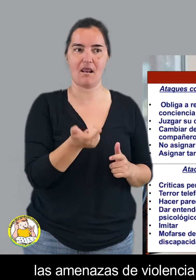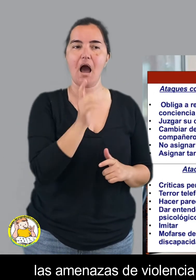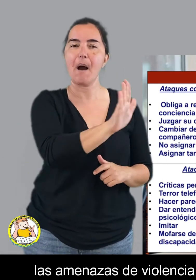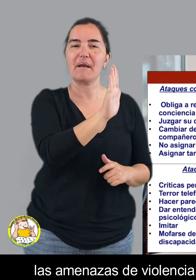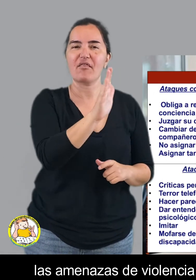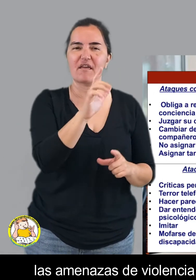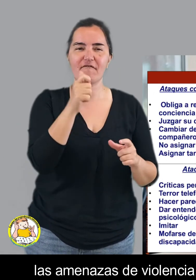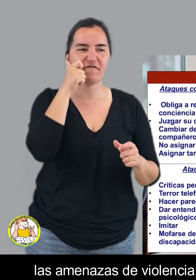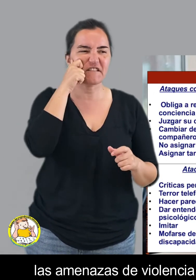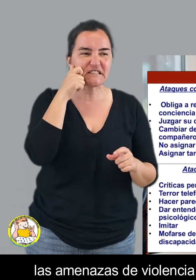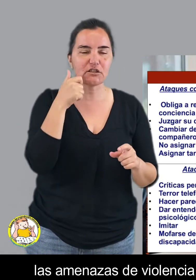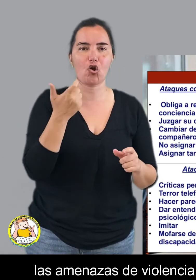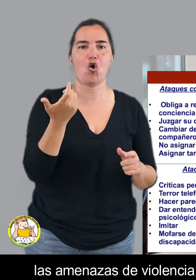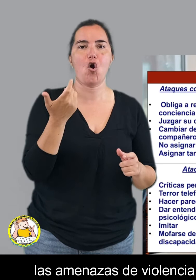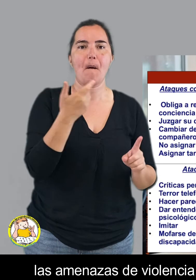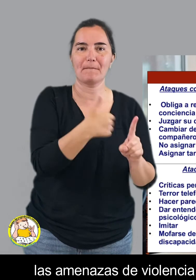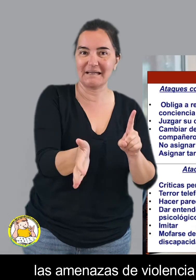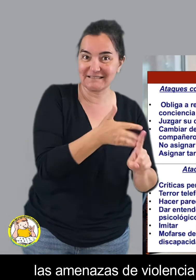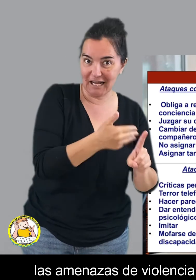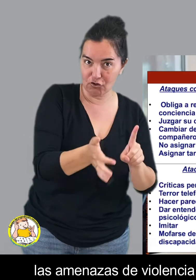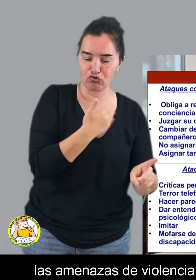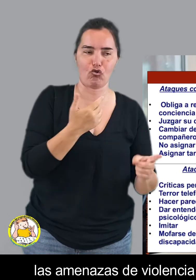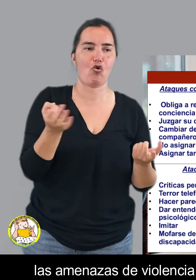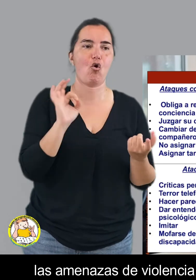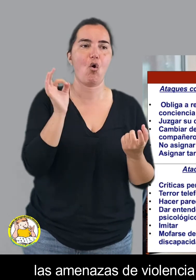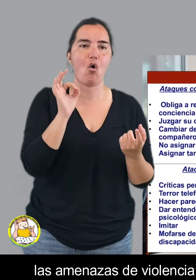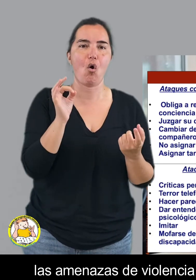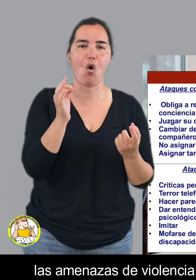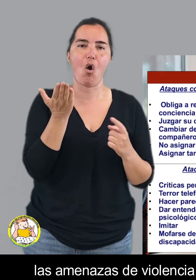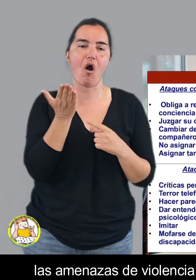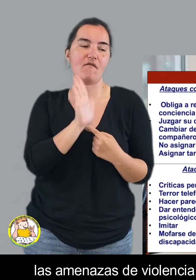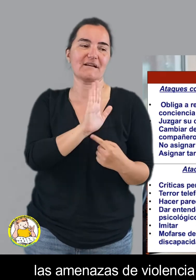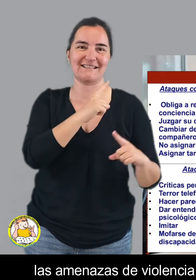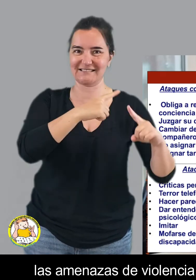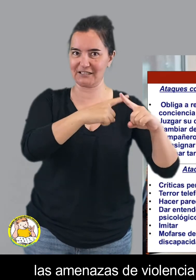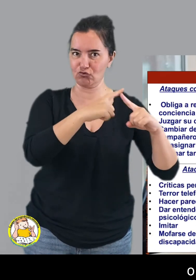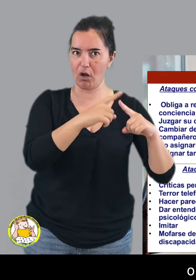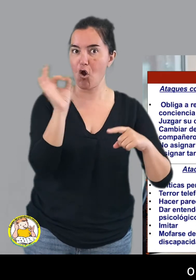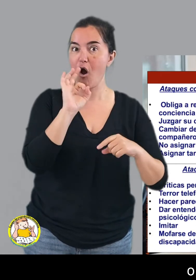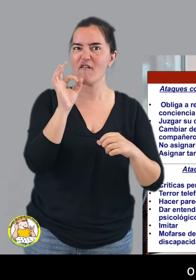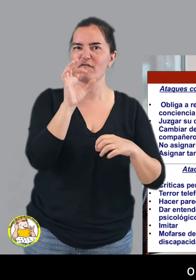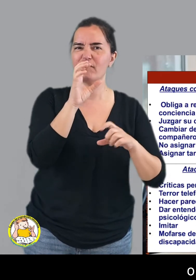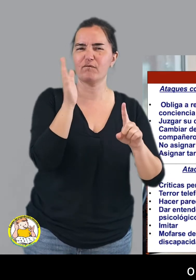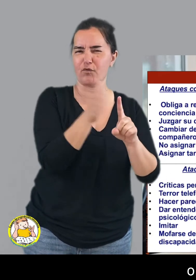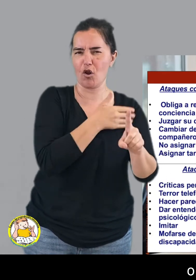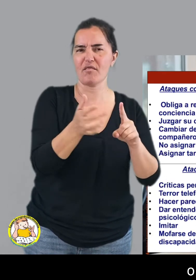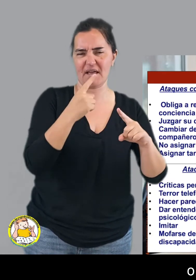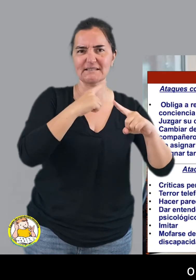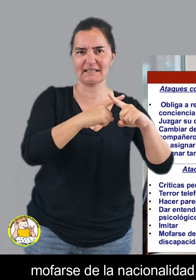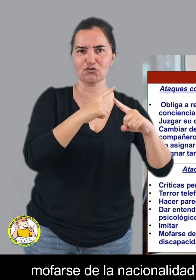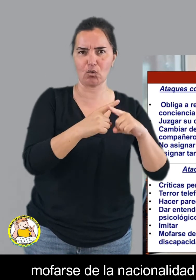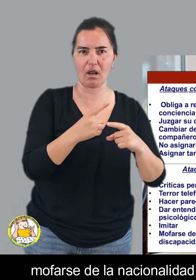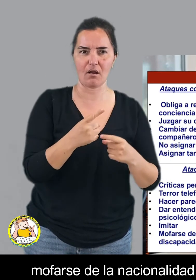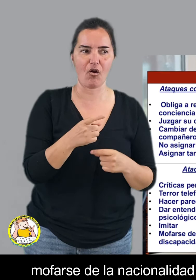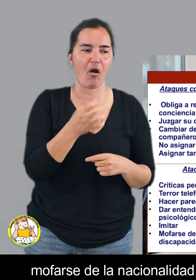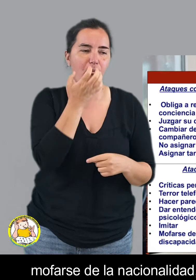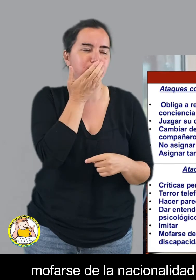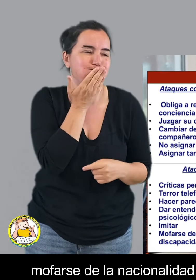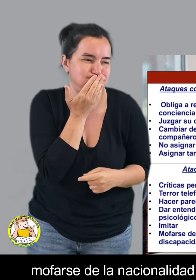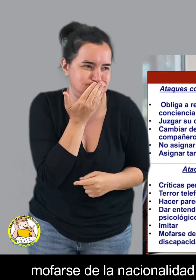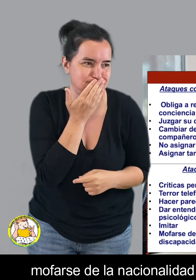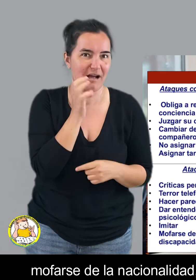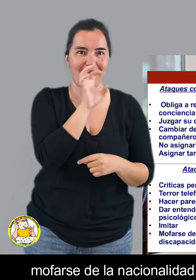verbales, las amenazas de violencia física, el maltrato físico, las ofertas sexuales o la violencia sexual, mofarse